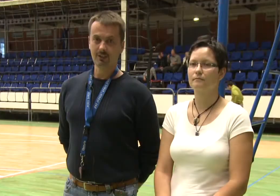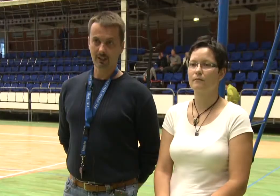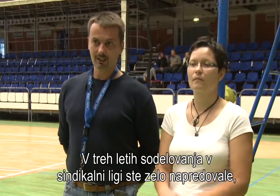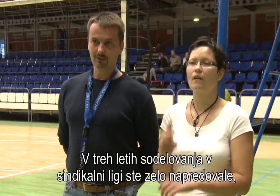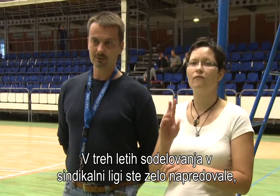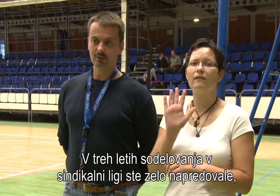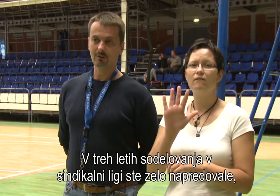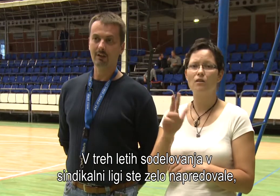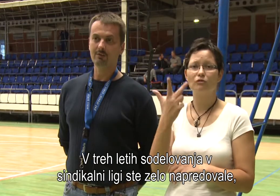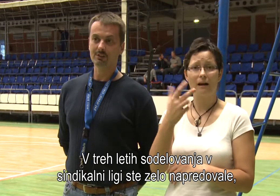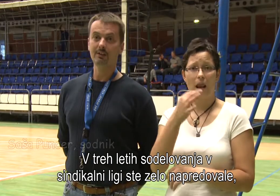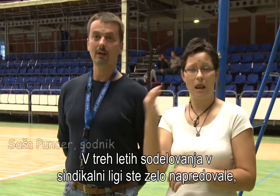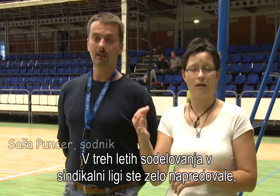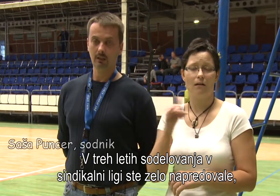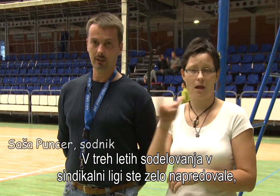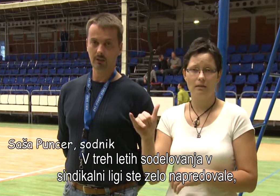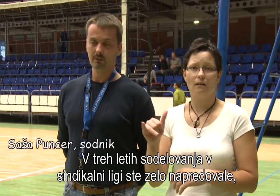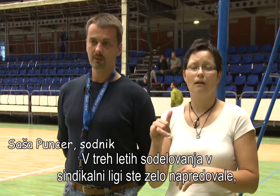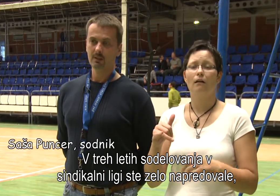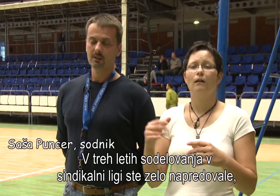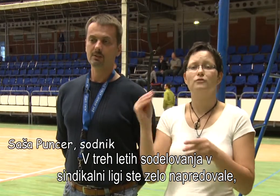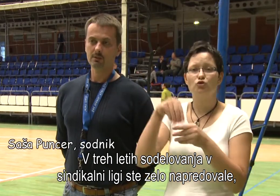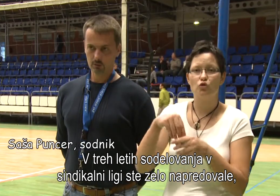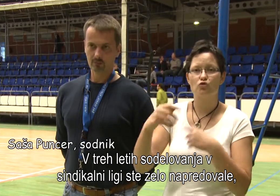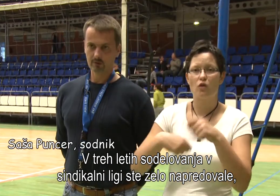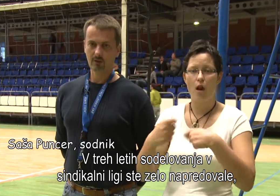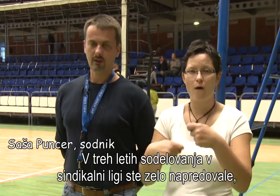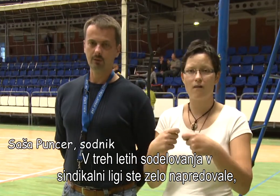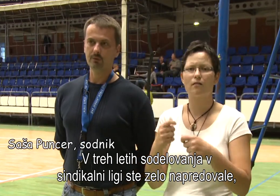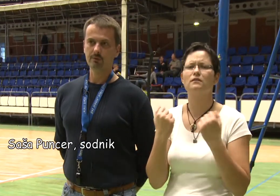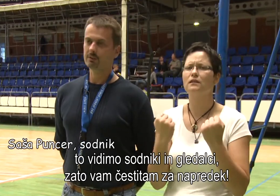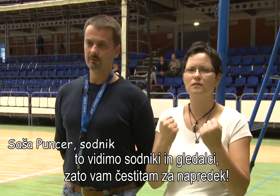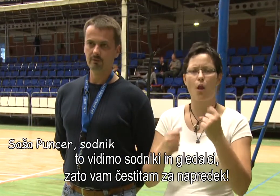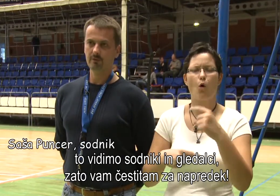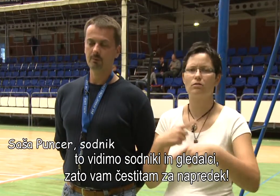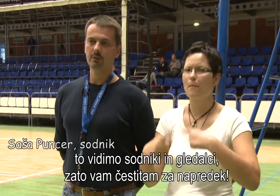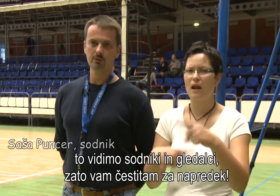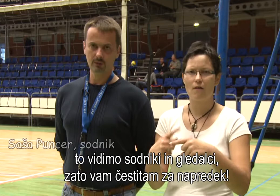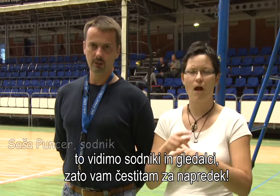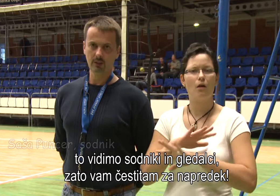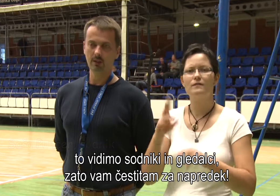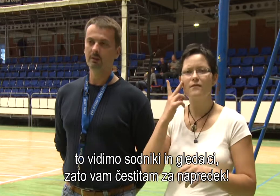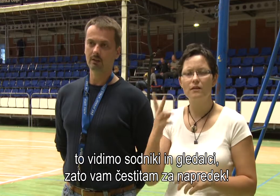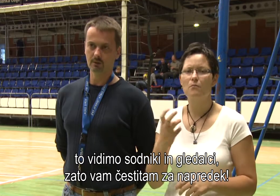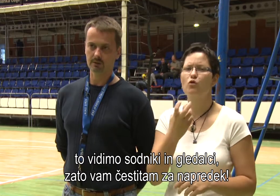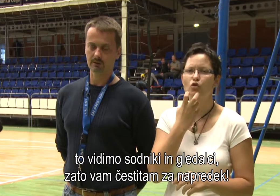vaših 3 letih sodelovanja v sindikalni ligi ste zelo napredovali, tudi vsi vidimo, in sodniki, in gledalci. Tako